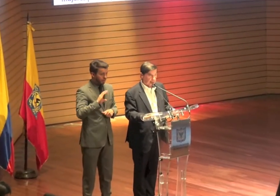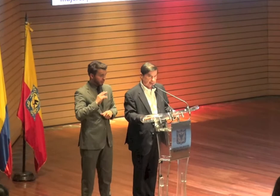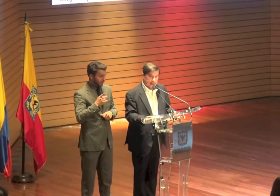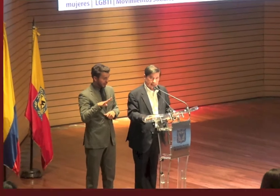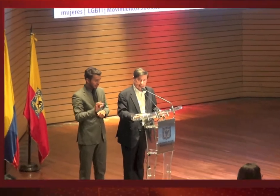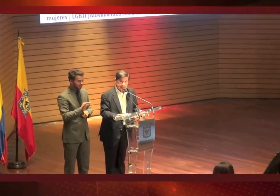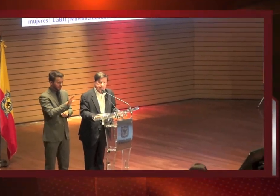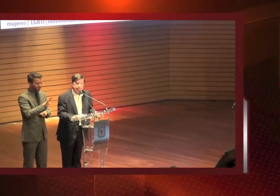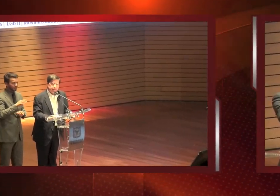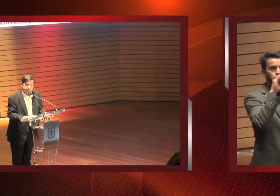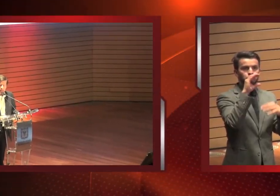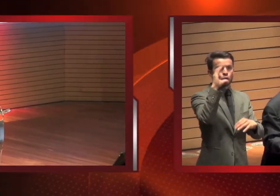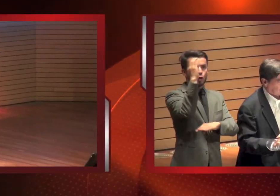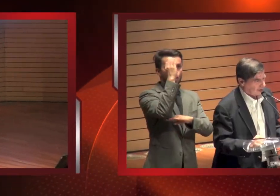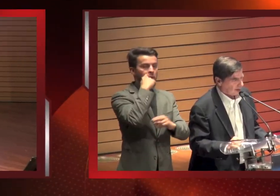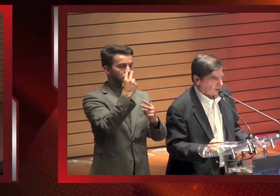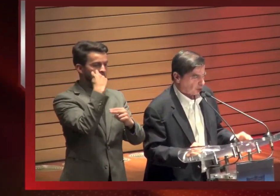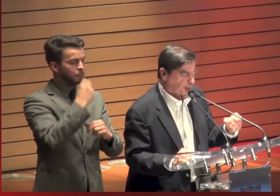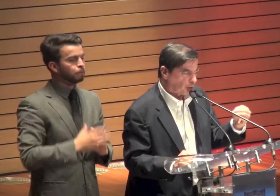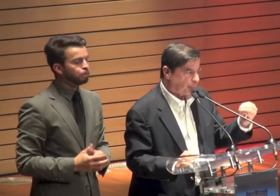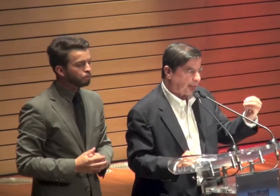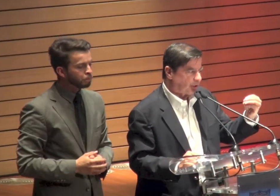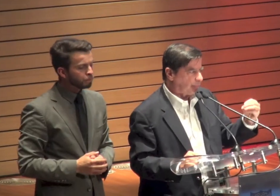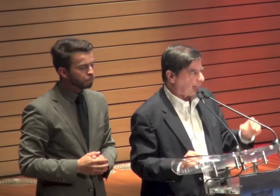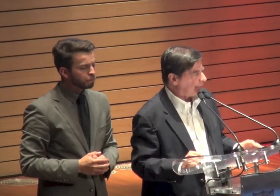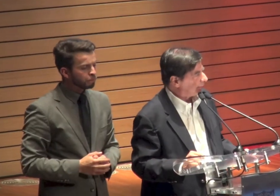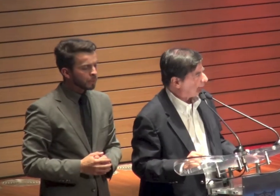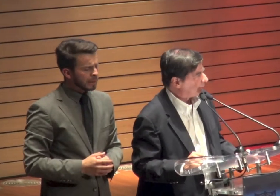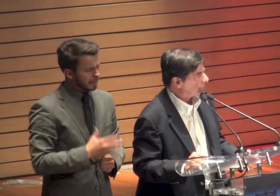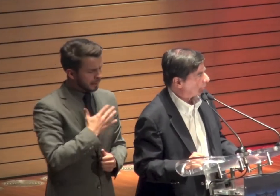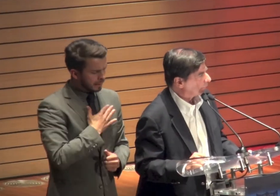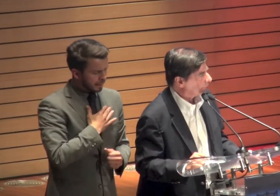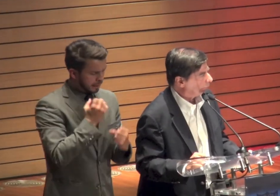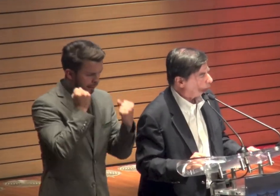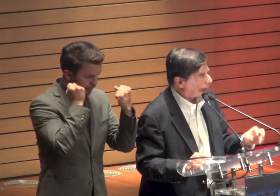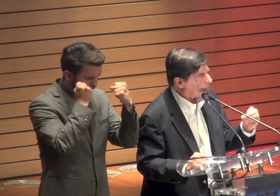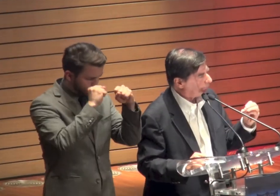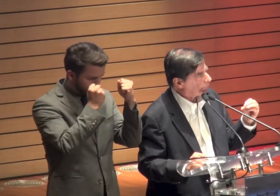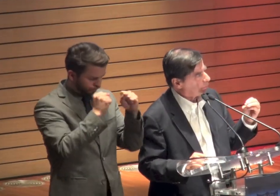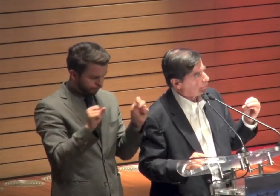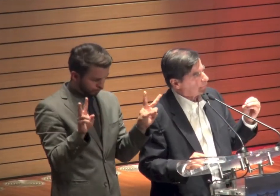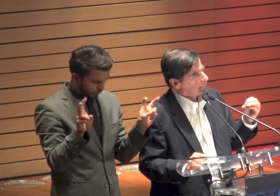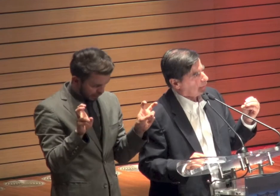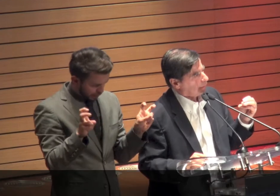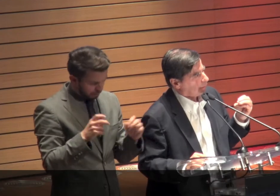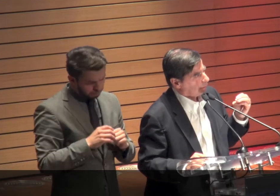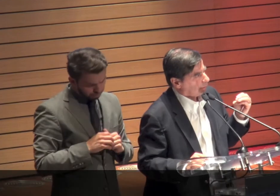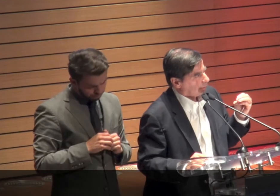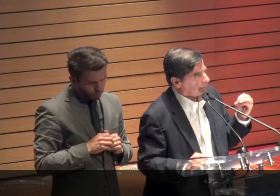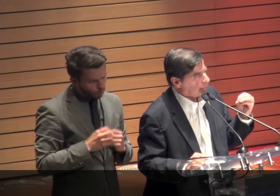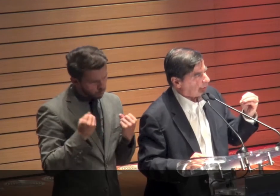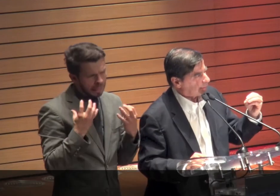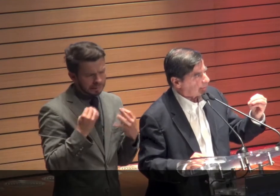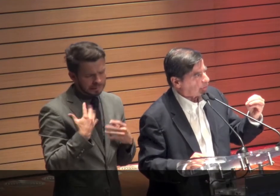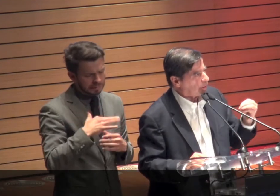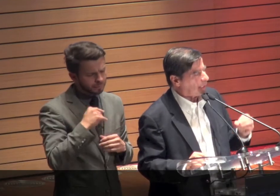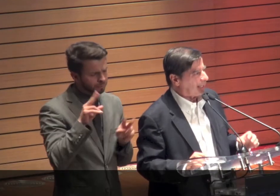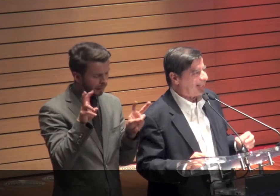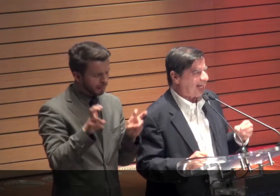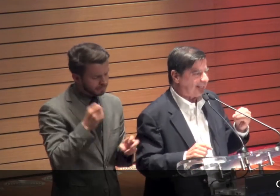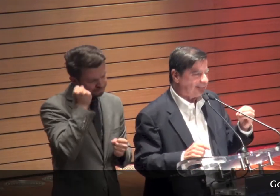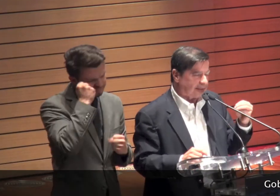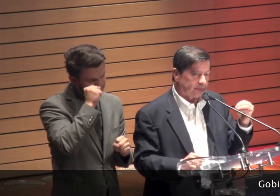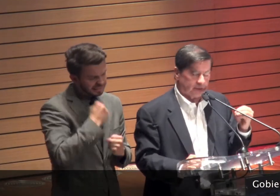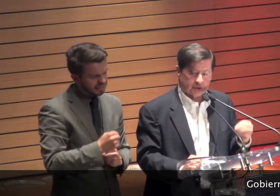componentes fundamentales. Nos preocupa enormemente, por ejemplo, que durante